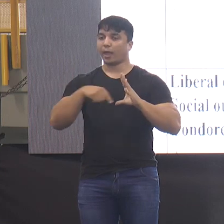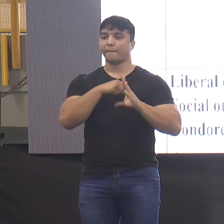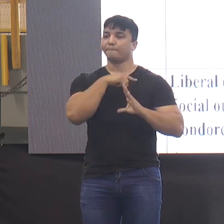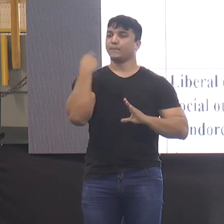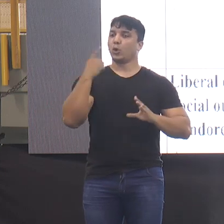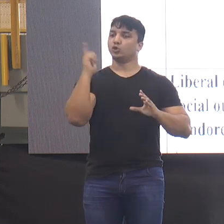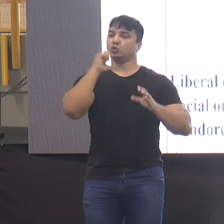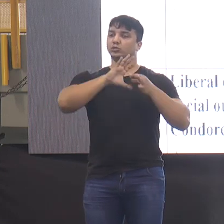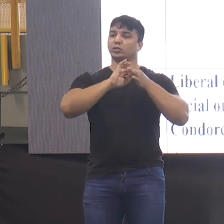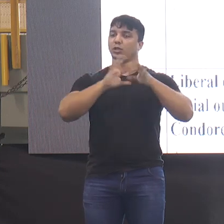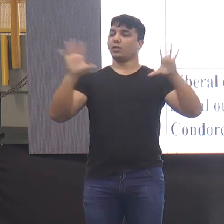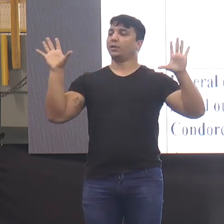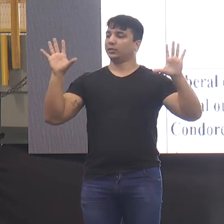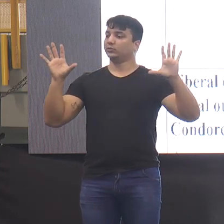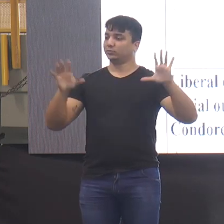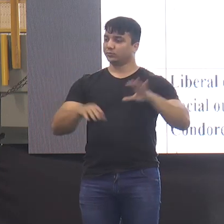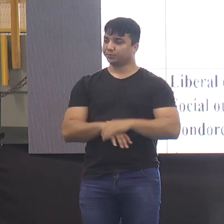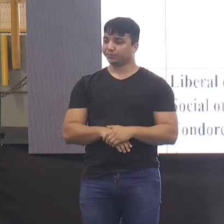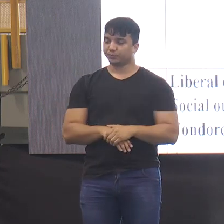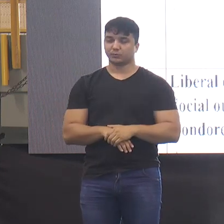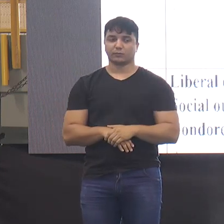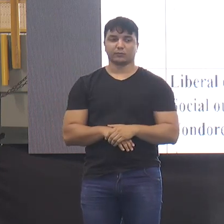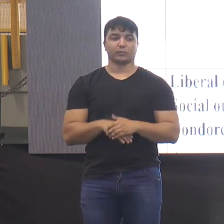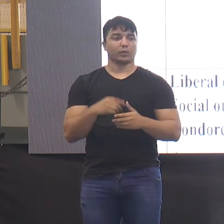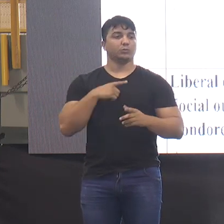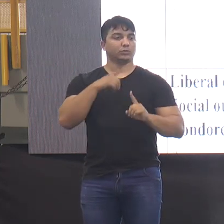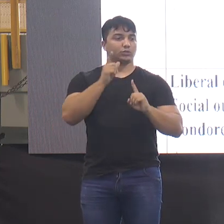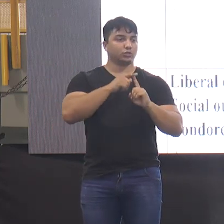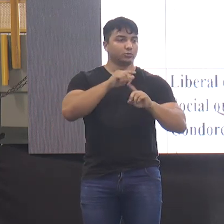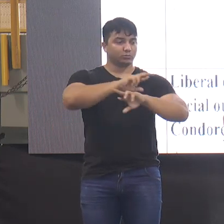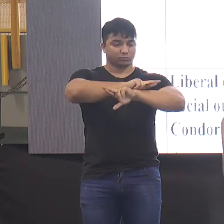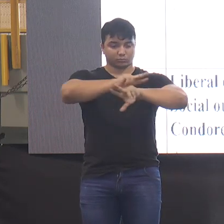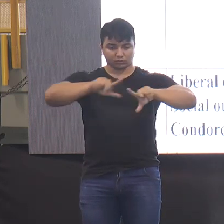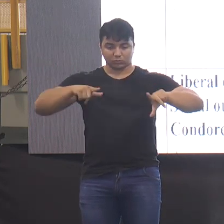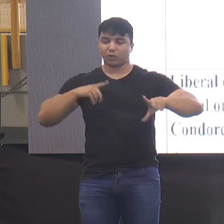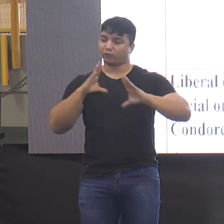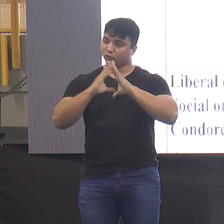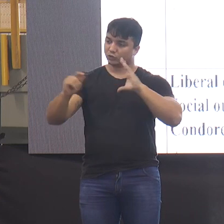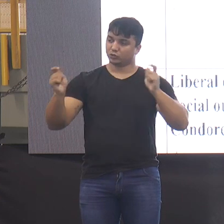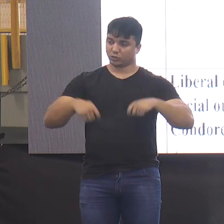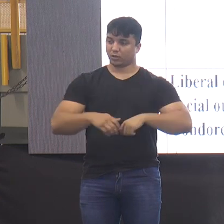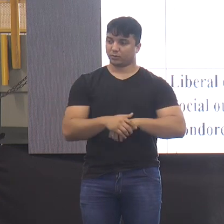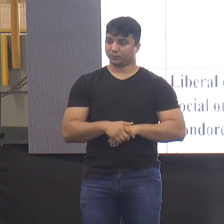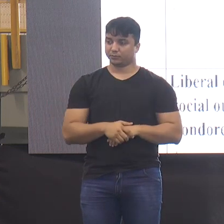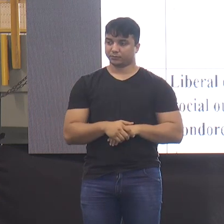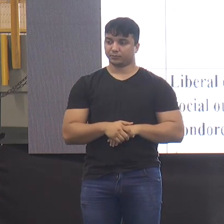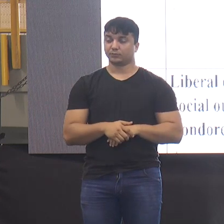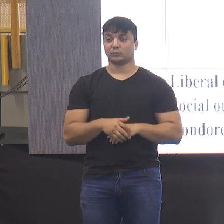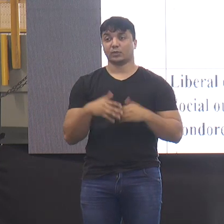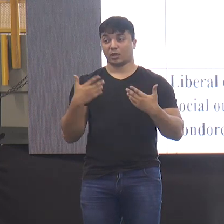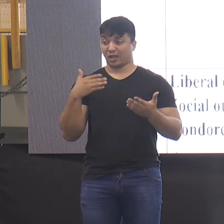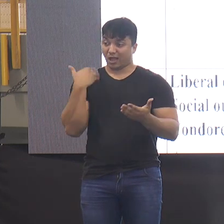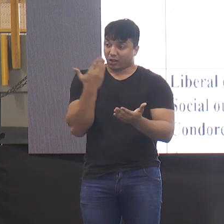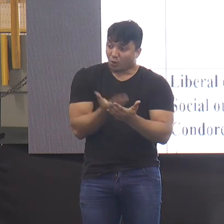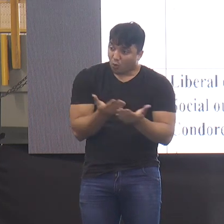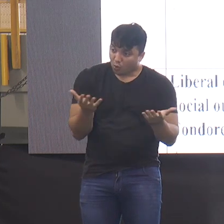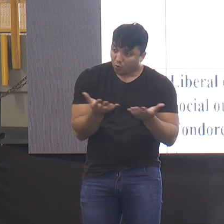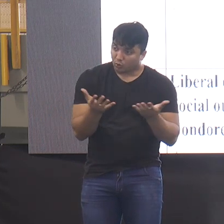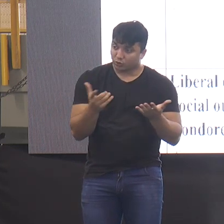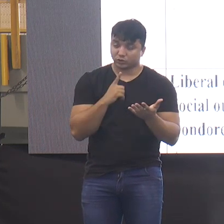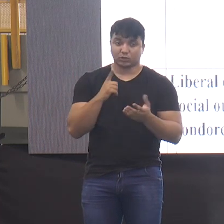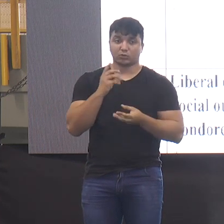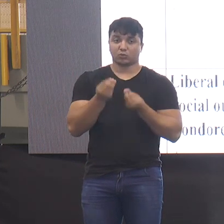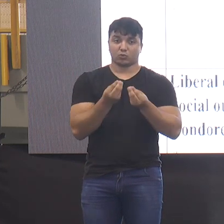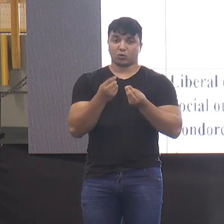a libertação. Então há diversas formas de escapismo. Ainda hoje, o